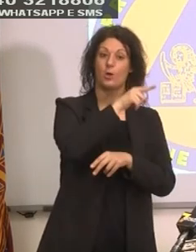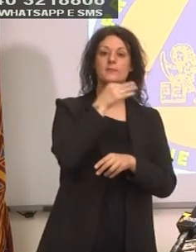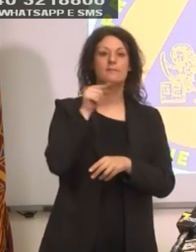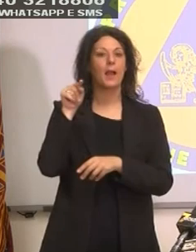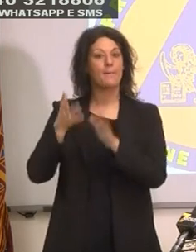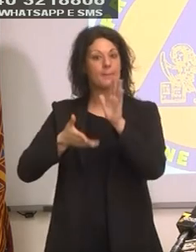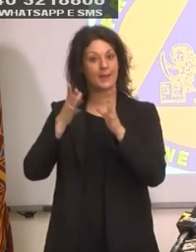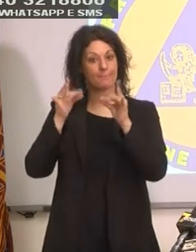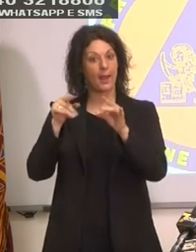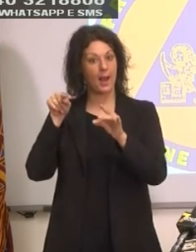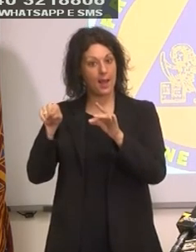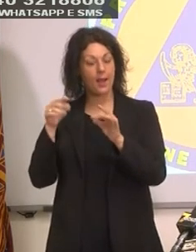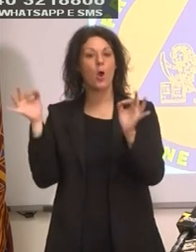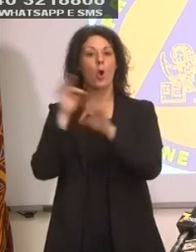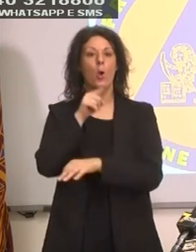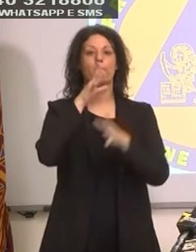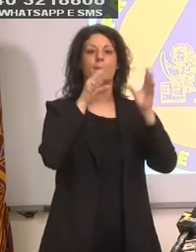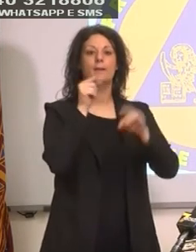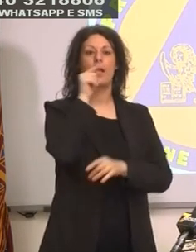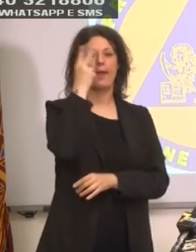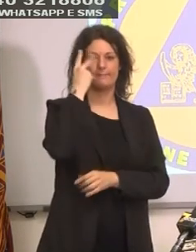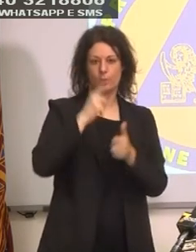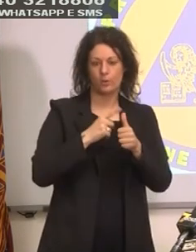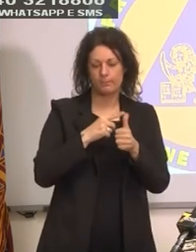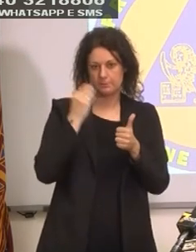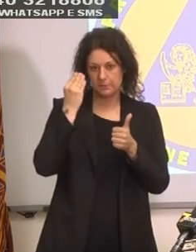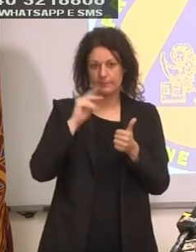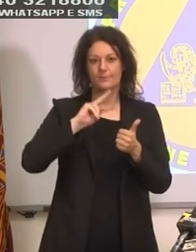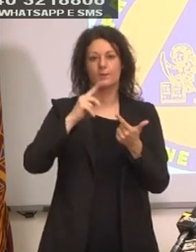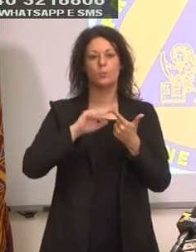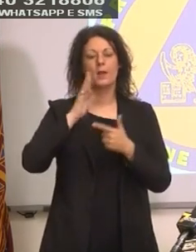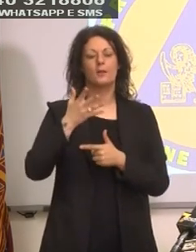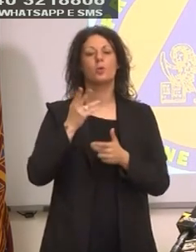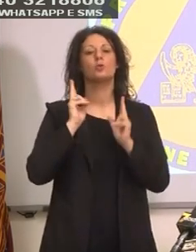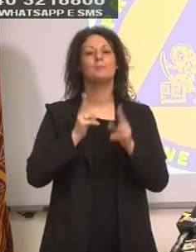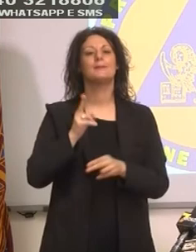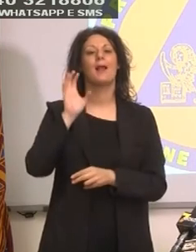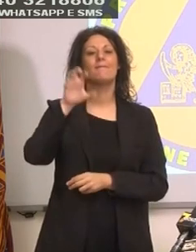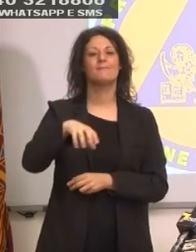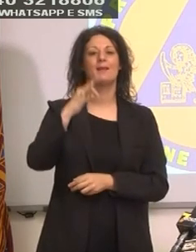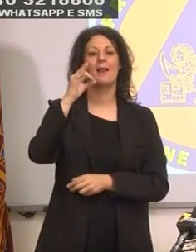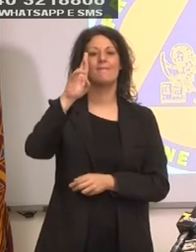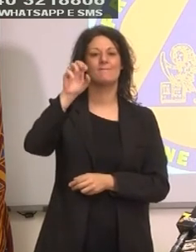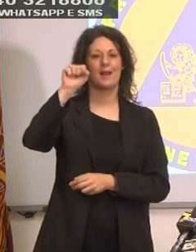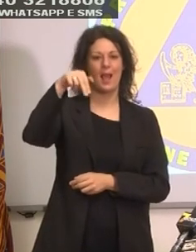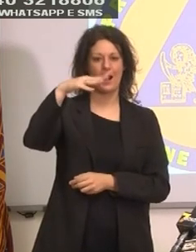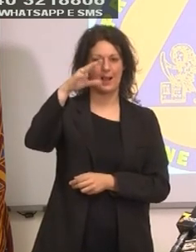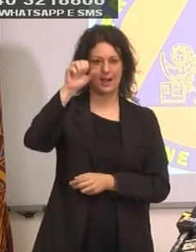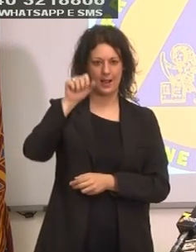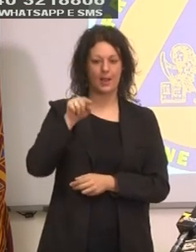Verona? Questa è una domanda che faccio. Si parla di un altro ospedale, Villafranca, ma non si capisce bene se il bimbo